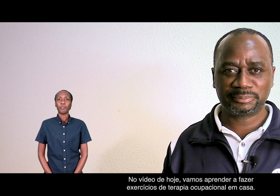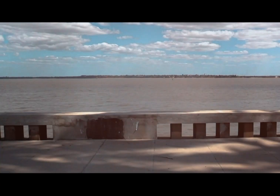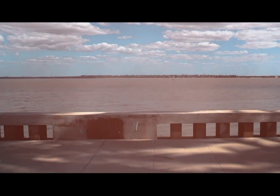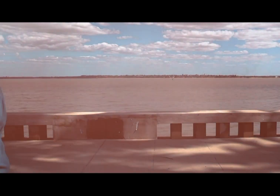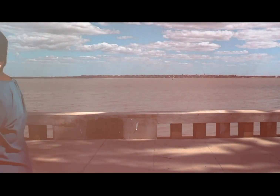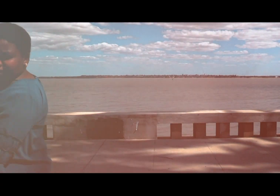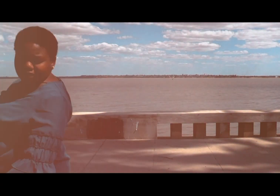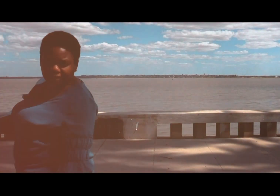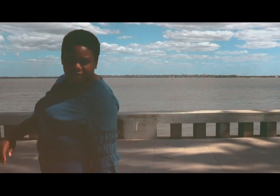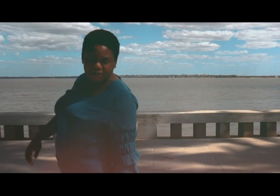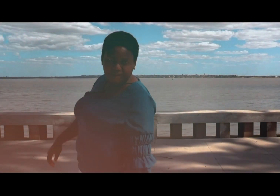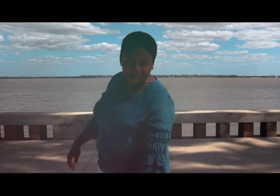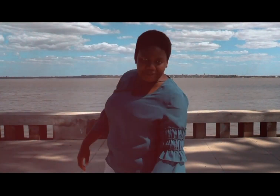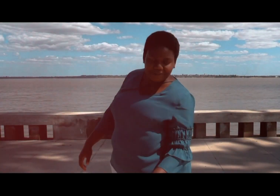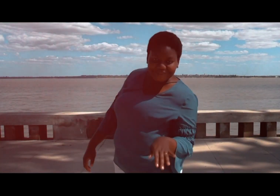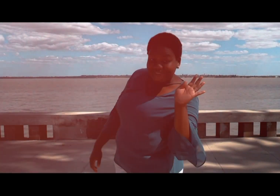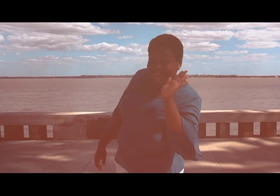ocupacional.